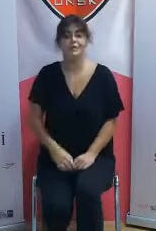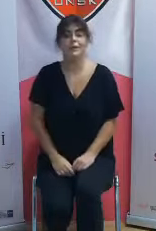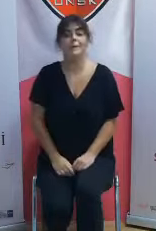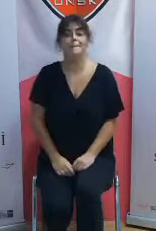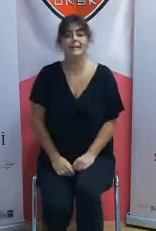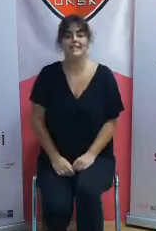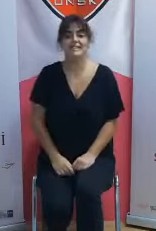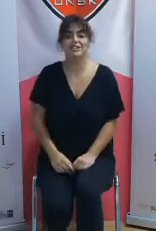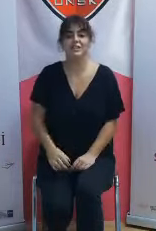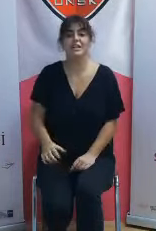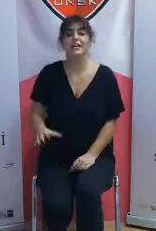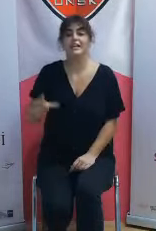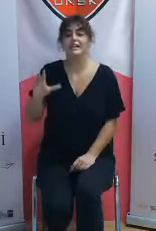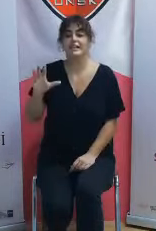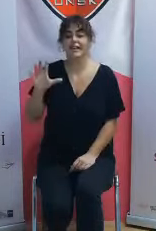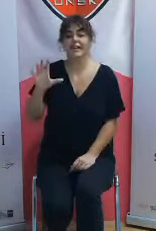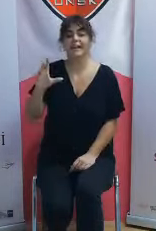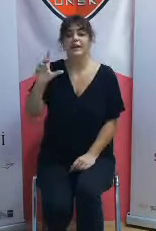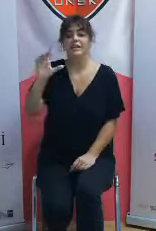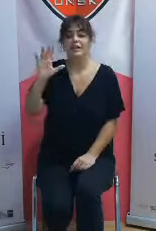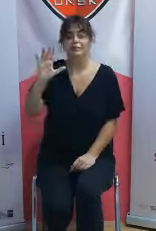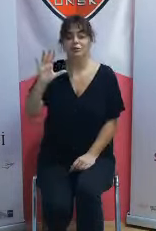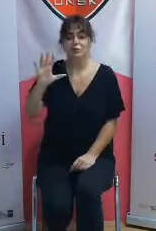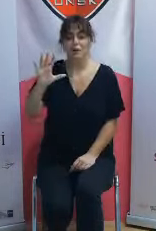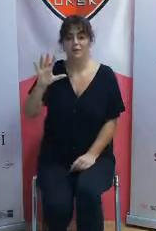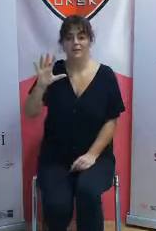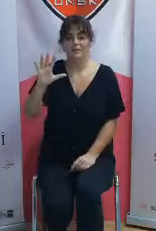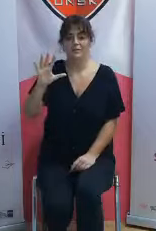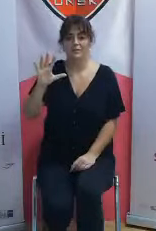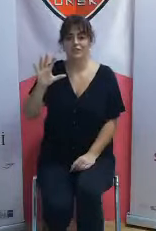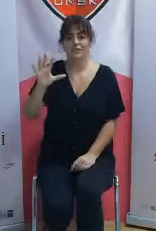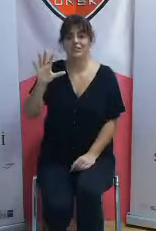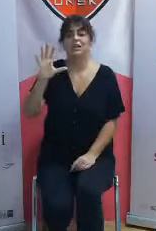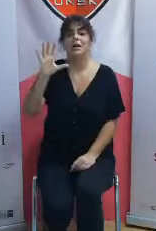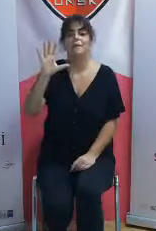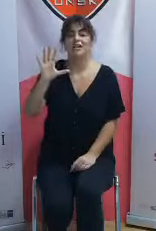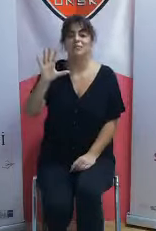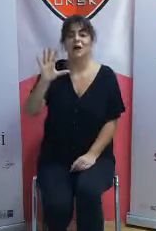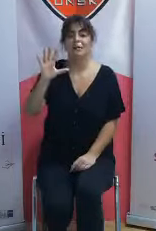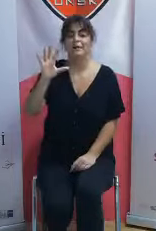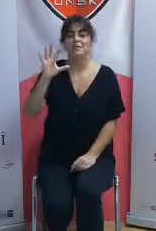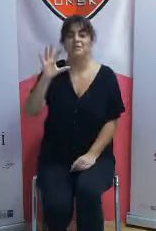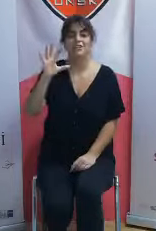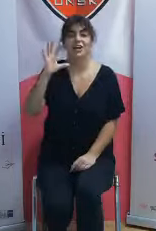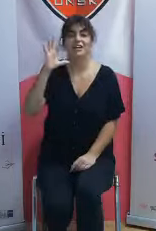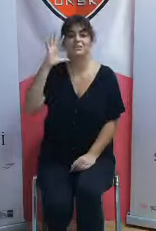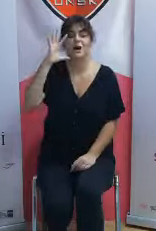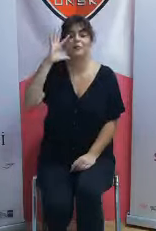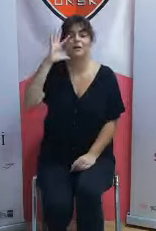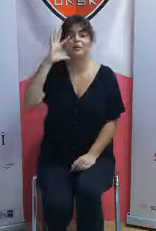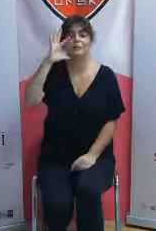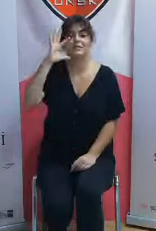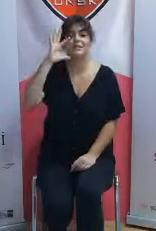Mayıs için yine bütün parmaklarımız açık. Baş parmağımız ve işaret parmağımızın